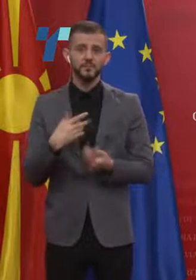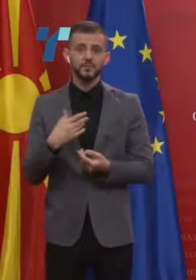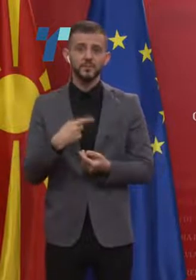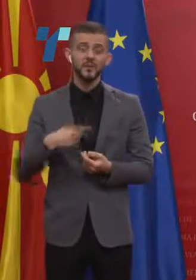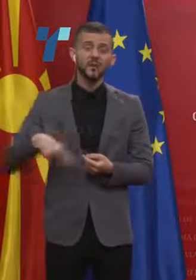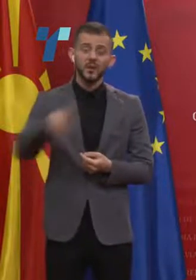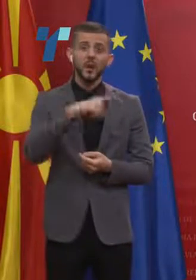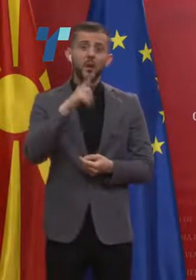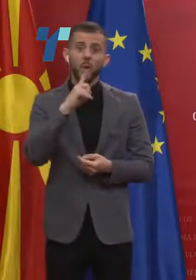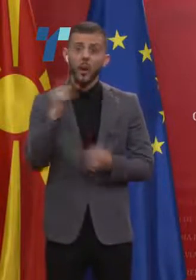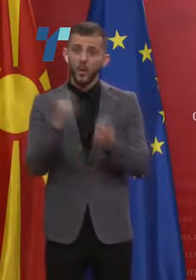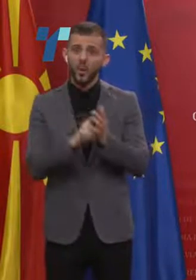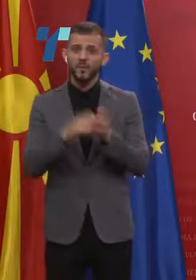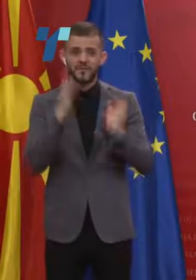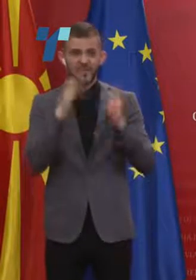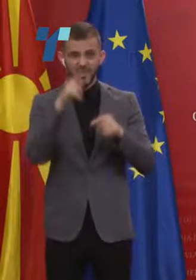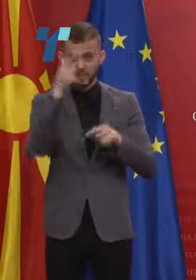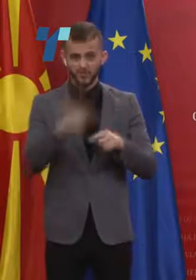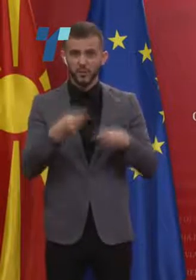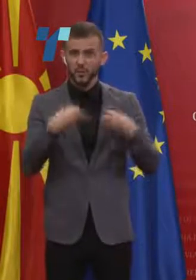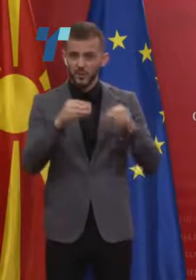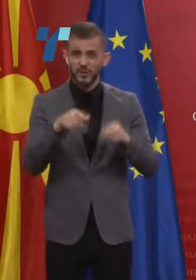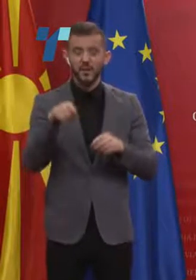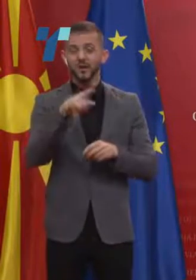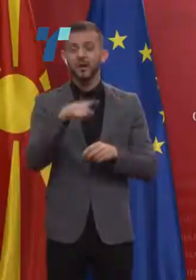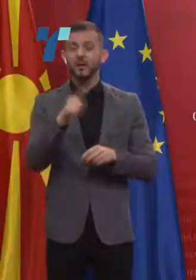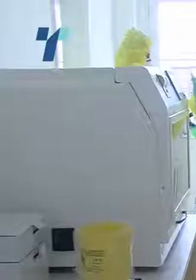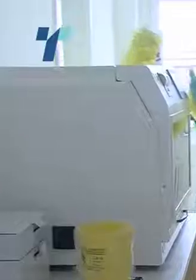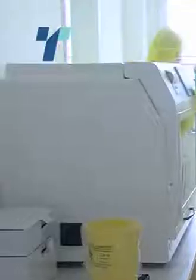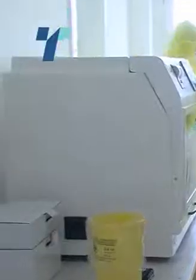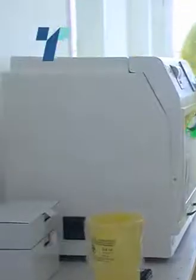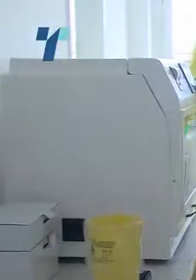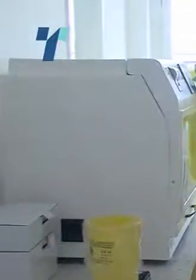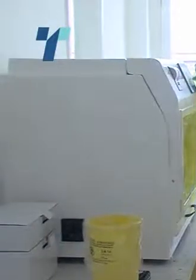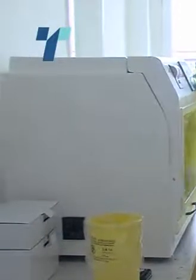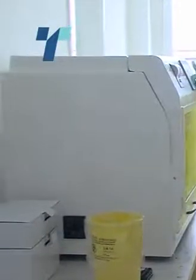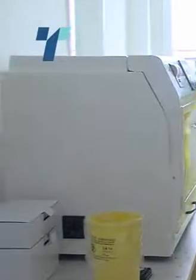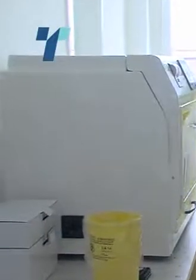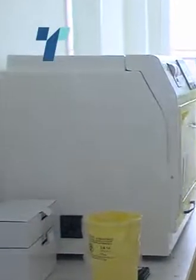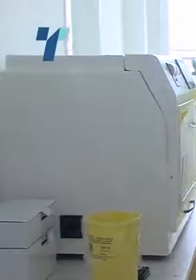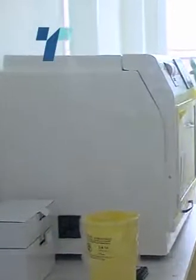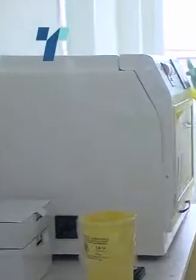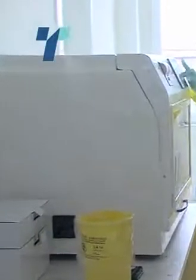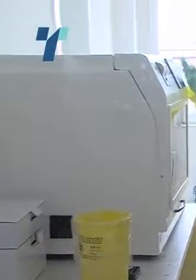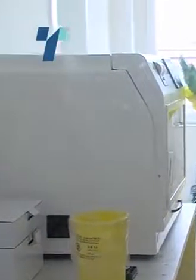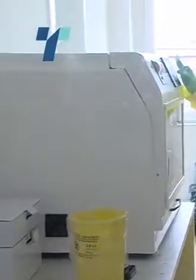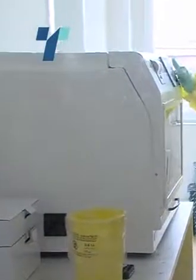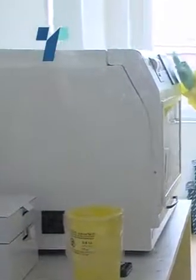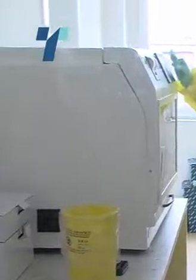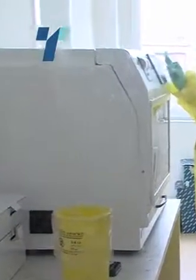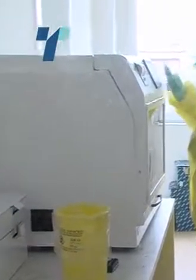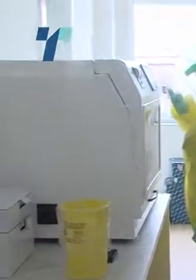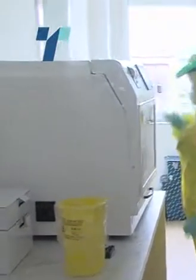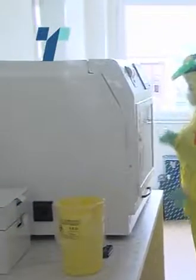сите оние кои што купуваат преку Facebook купуваат на собствен ризик. Во меѓувреме, владата на својата страница објави јавен повик